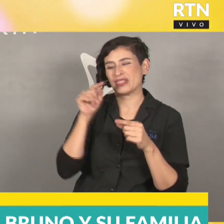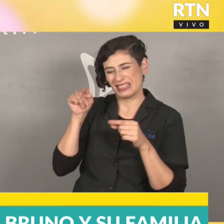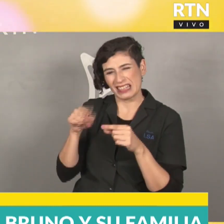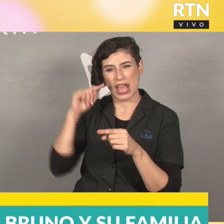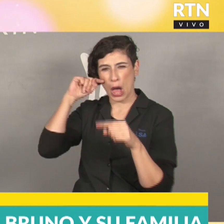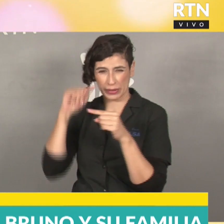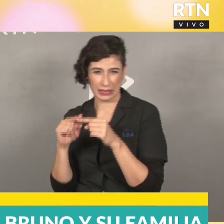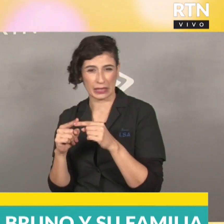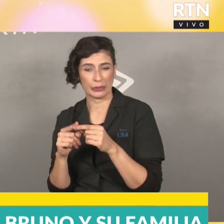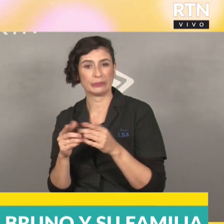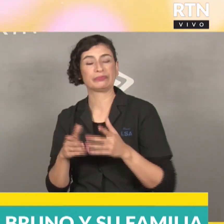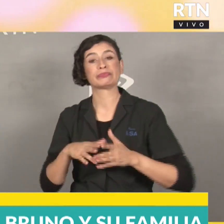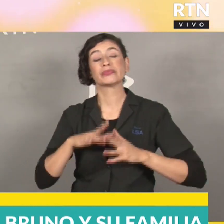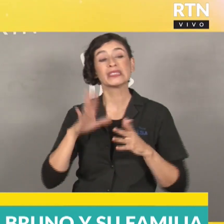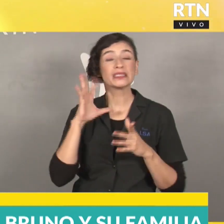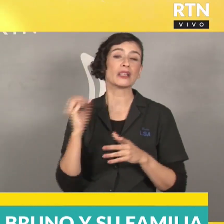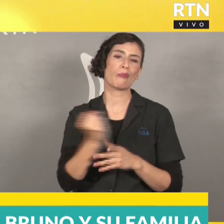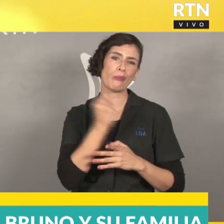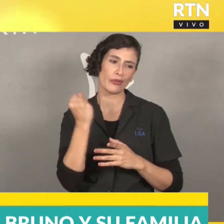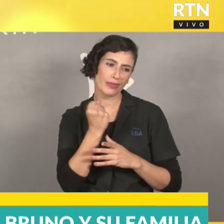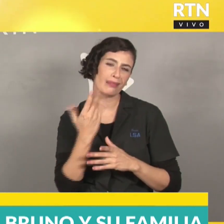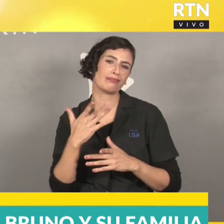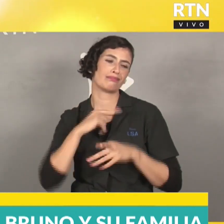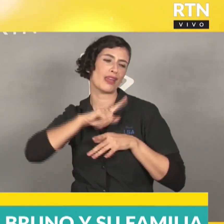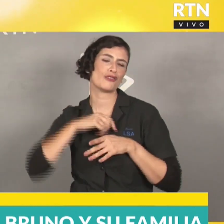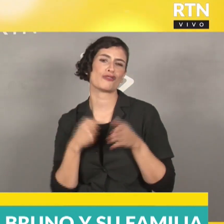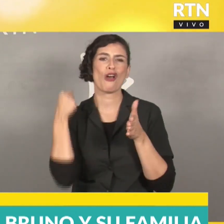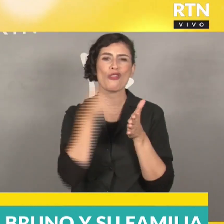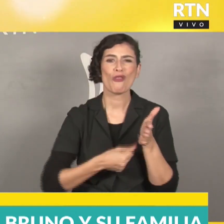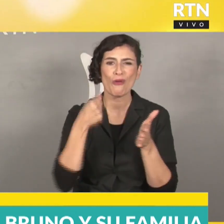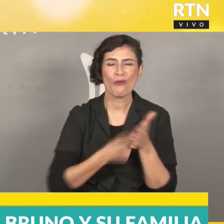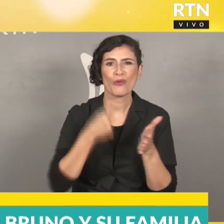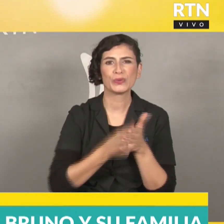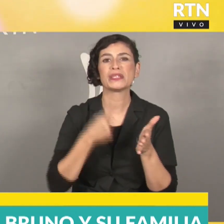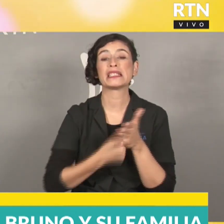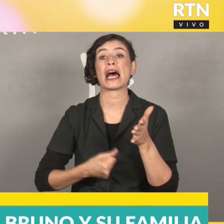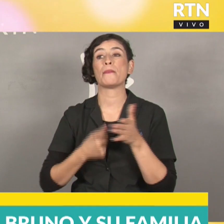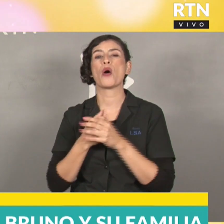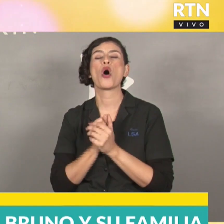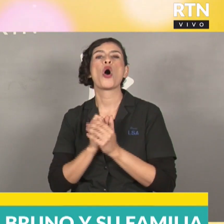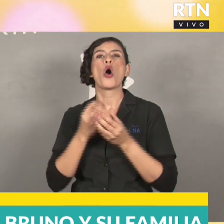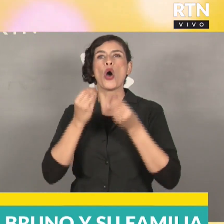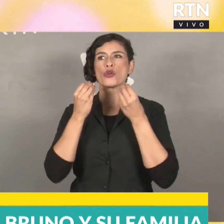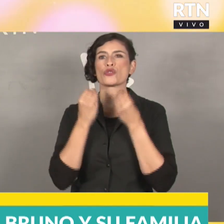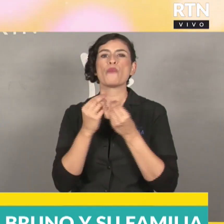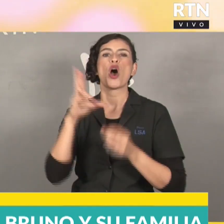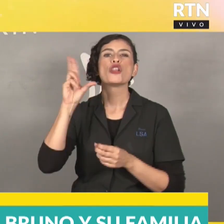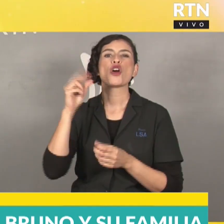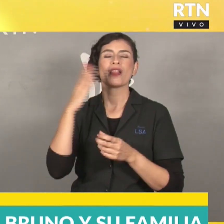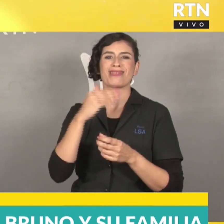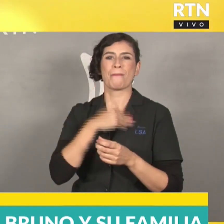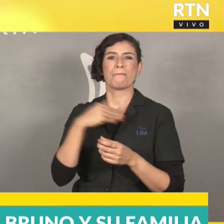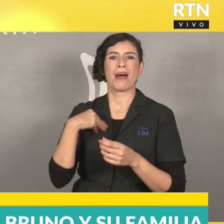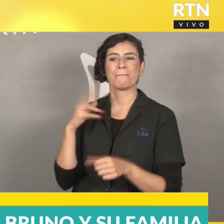una parte muy importante que queremos luchar es la figura del rol del cuidador, de la madre cuidadora, de la